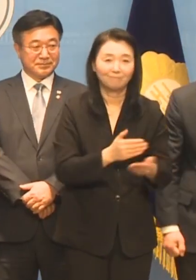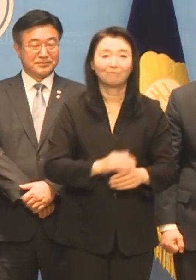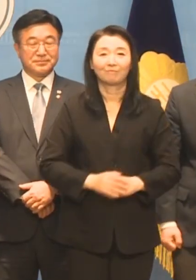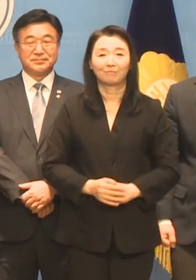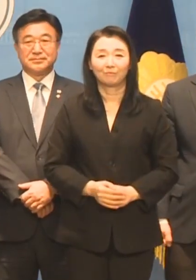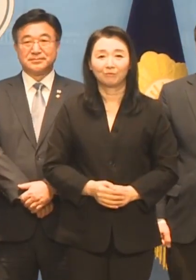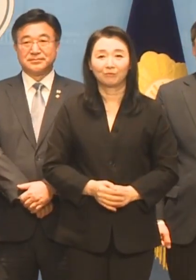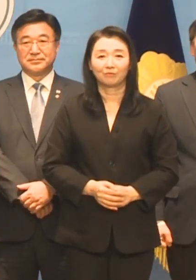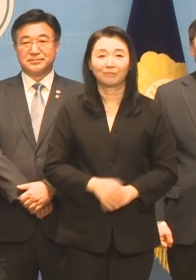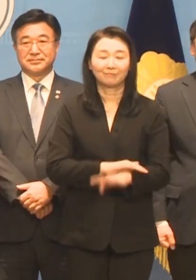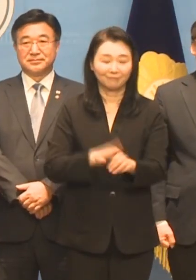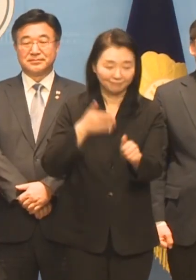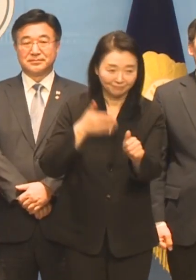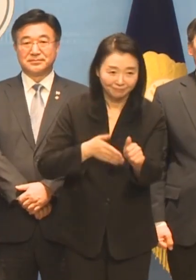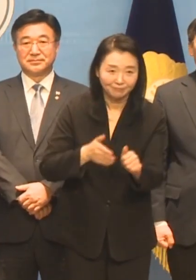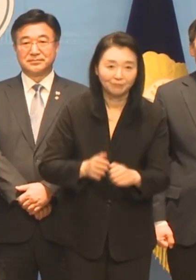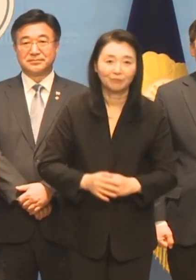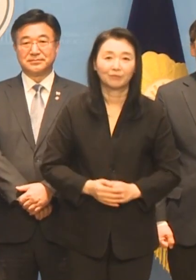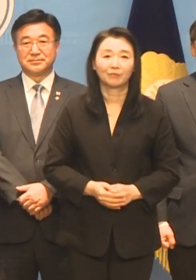네, 잘 부탁드리겠습니다.